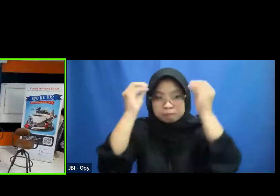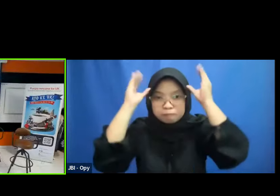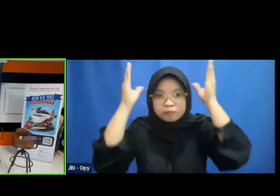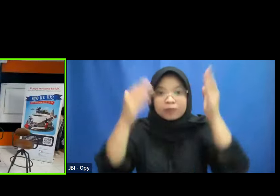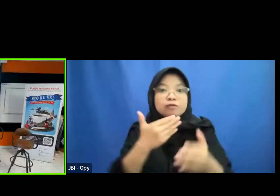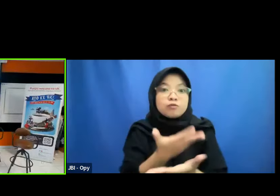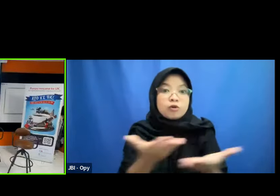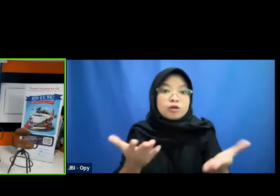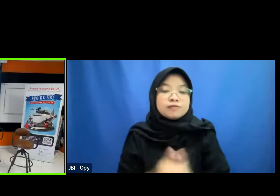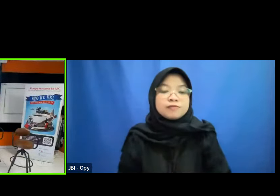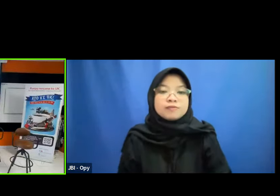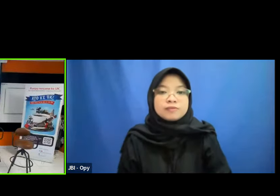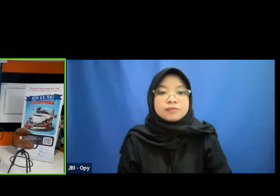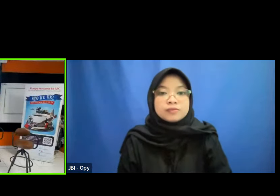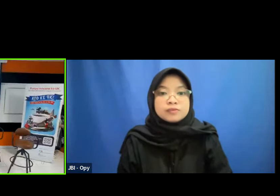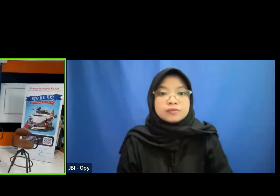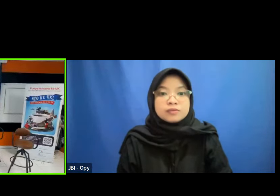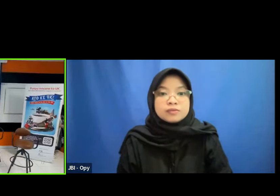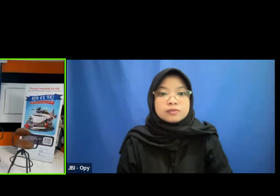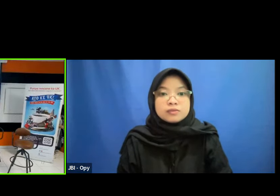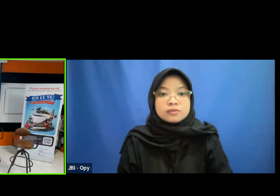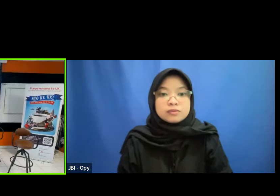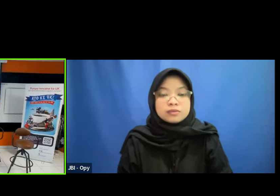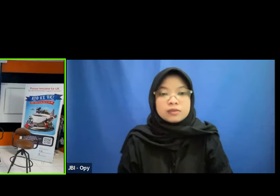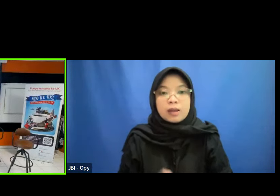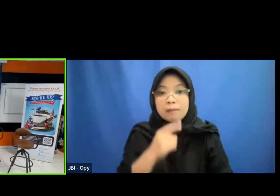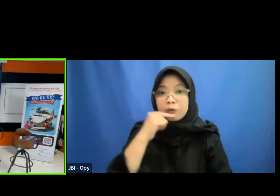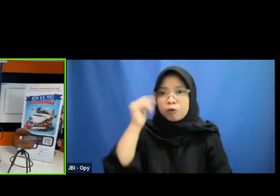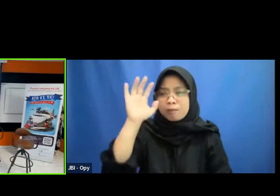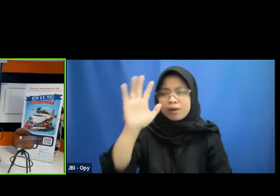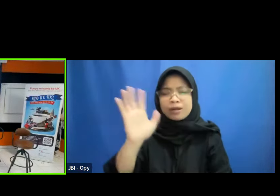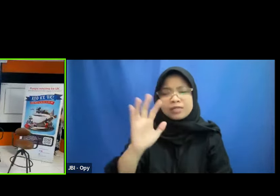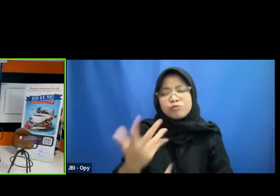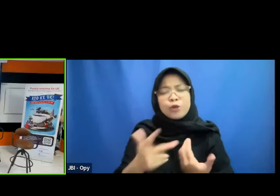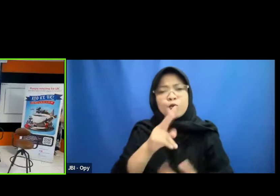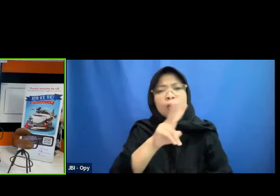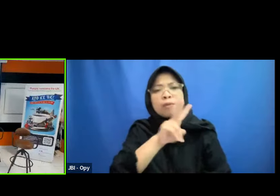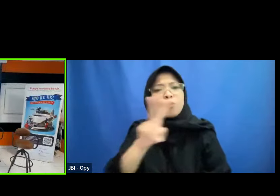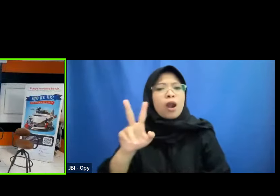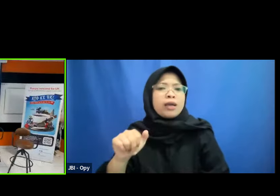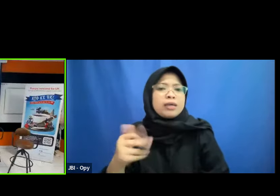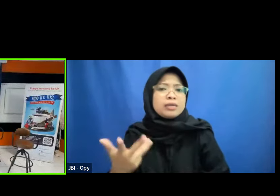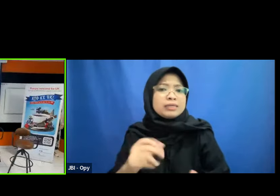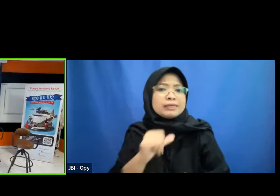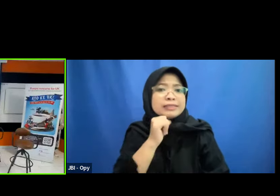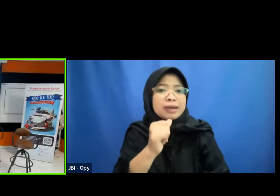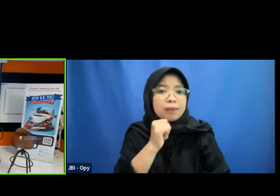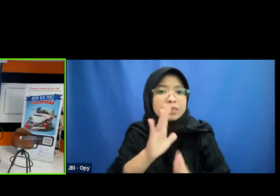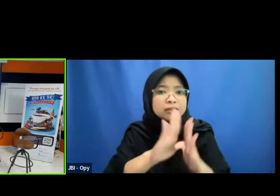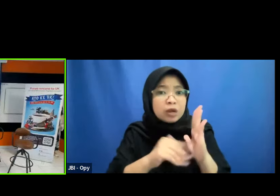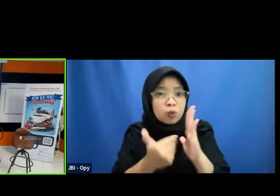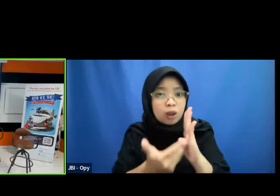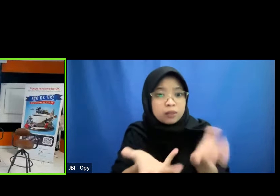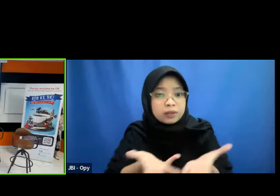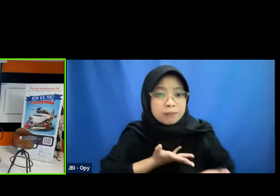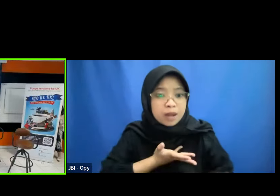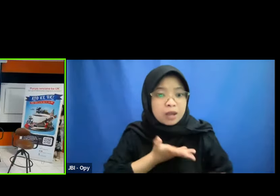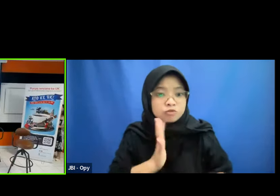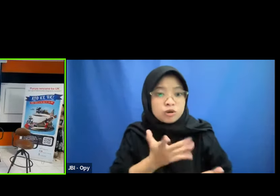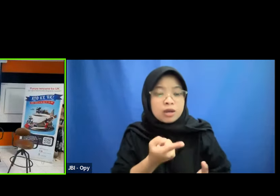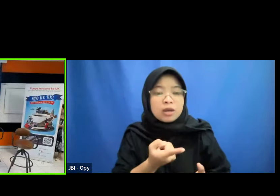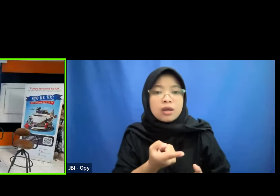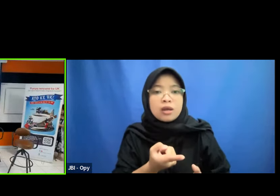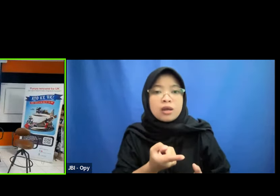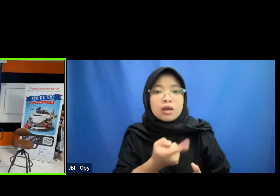interviewage masihak enggak minggu depan sih 2 minggu lagi Siapa yang di sini udah udah book